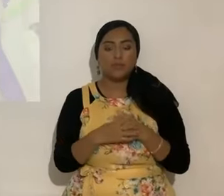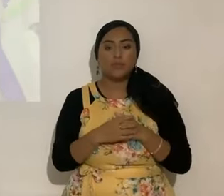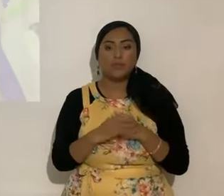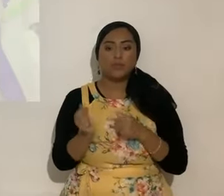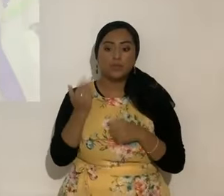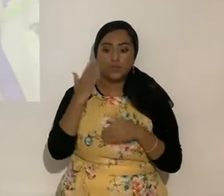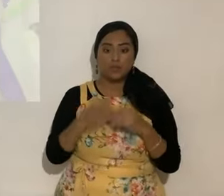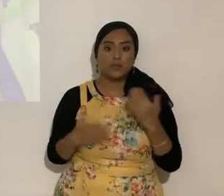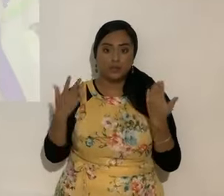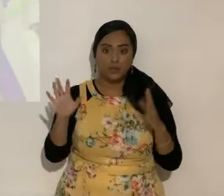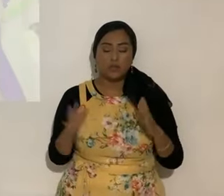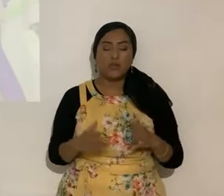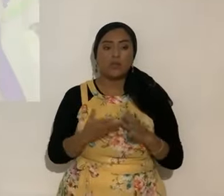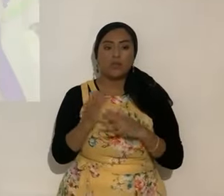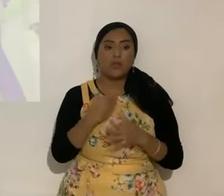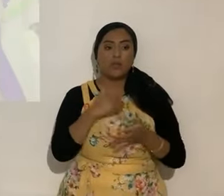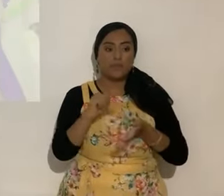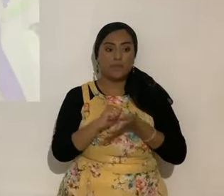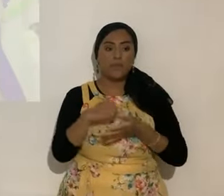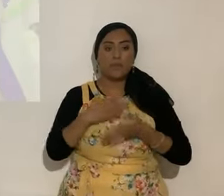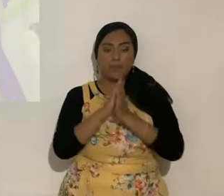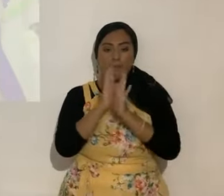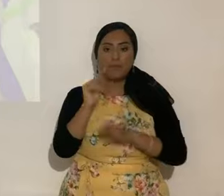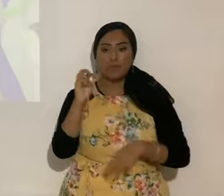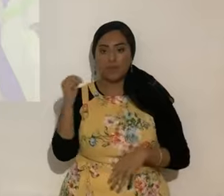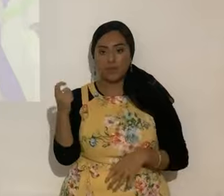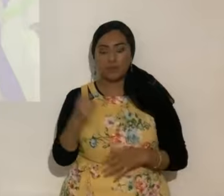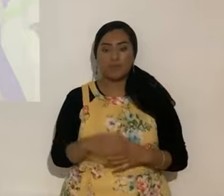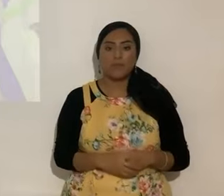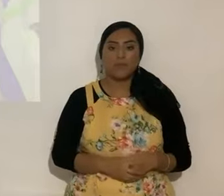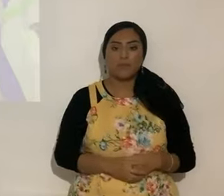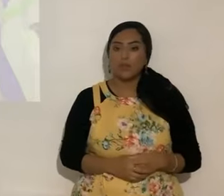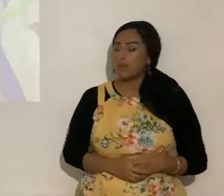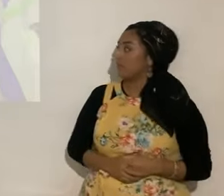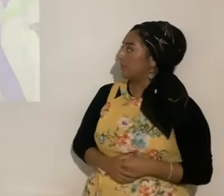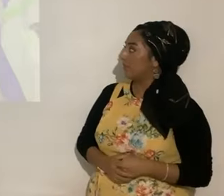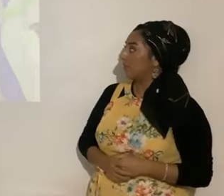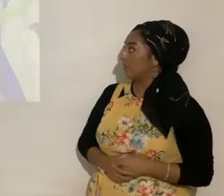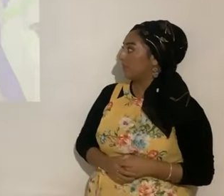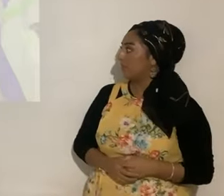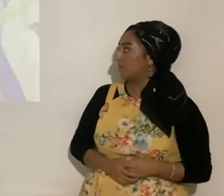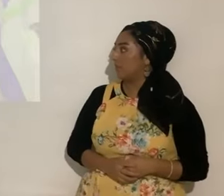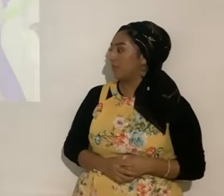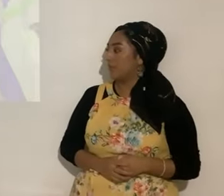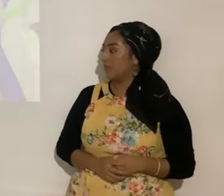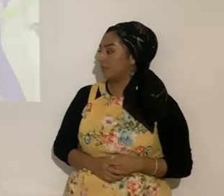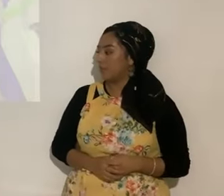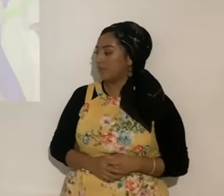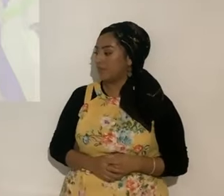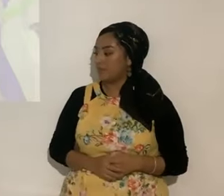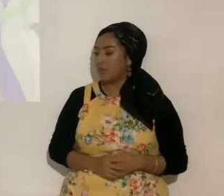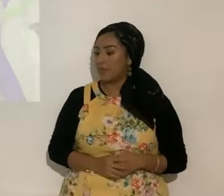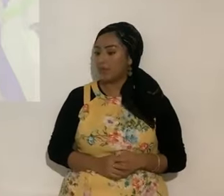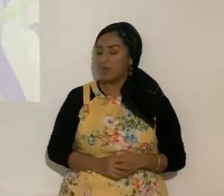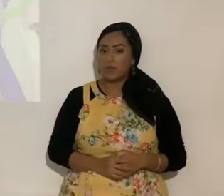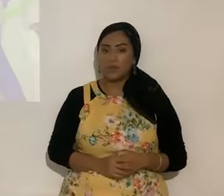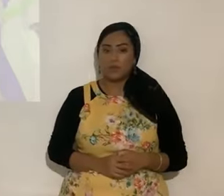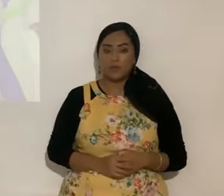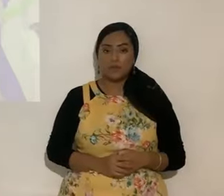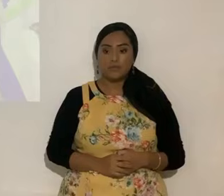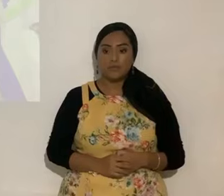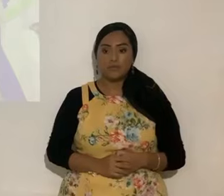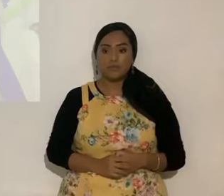Shabbat a través de la página gozoipas.mx. Me estoy mirando hacia acá porque aquí tengo el monitor, ¿sí? ¿De